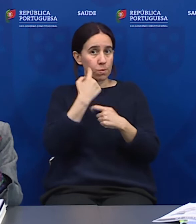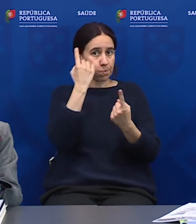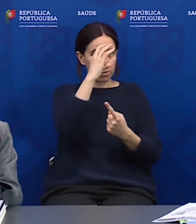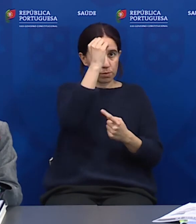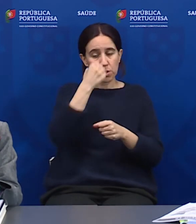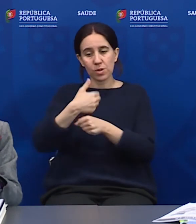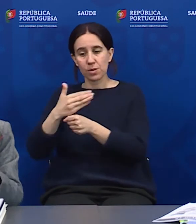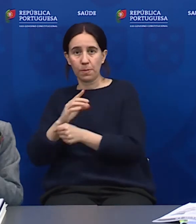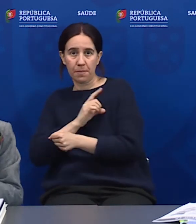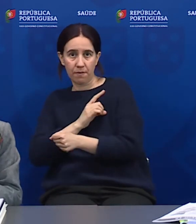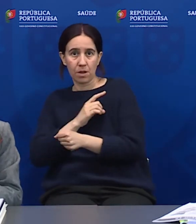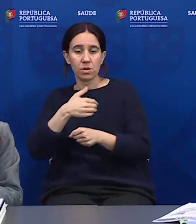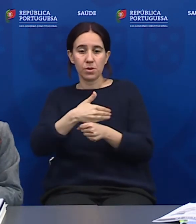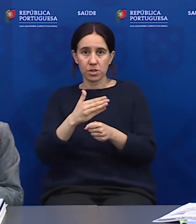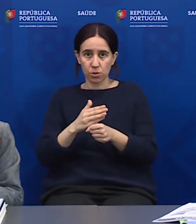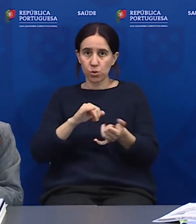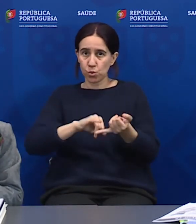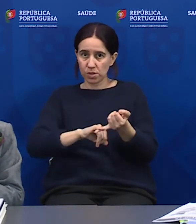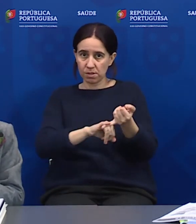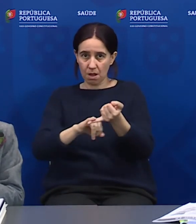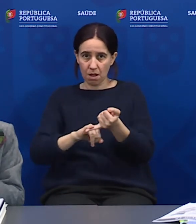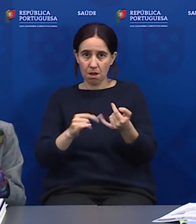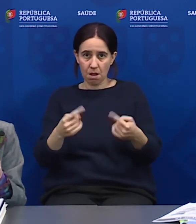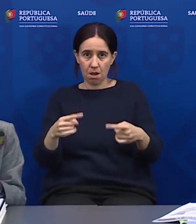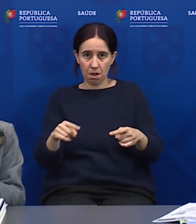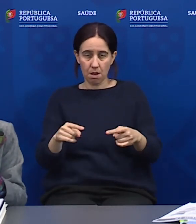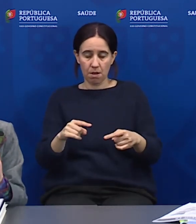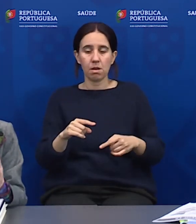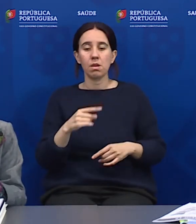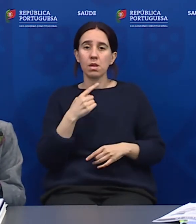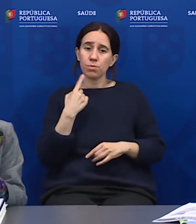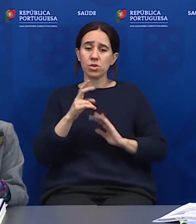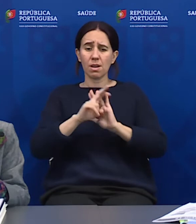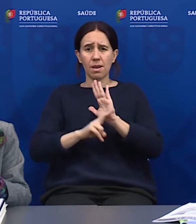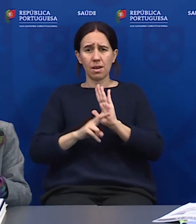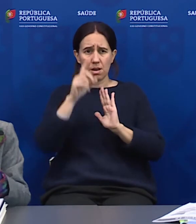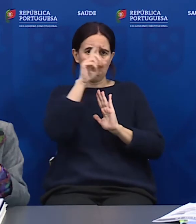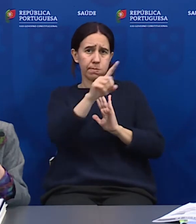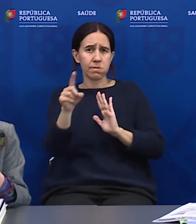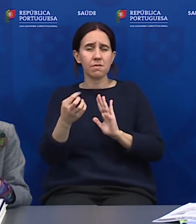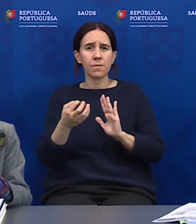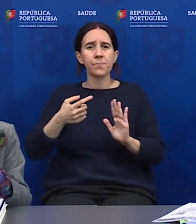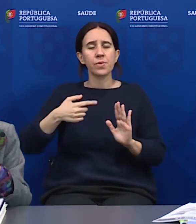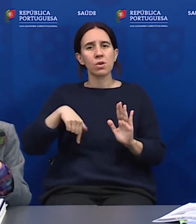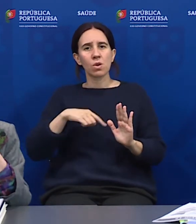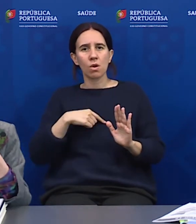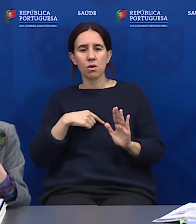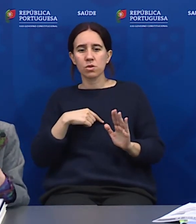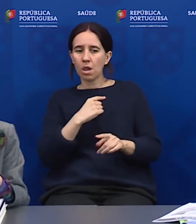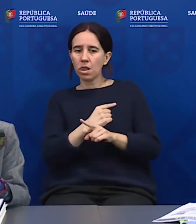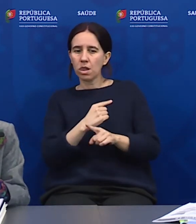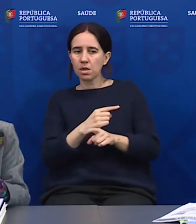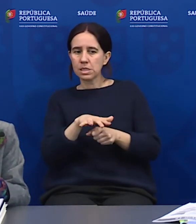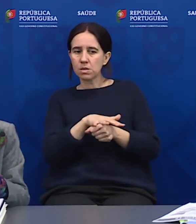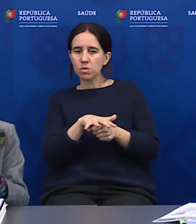ao setor privado e ao setor social. E, portanto, e depois temos regras, como saberão, nós excepcionamos